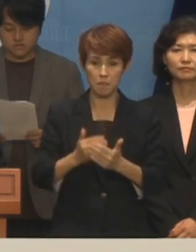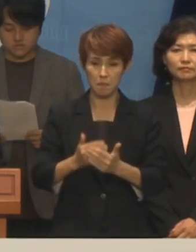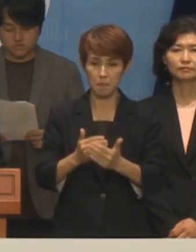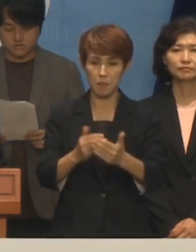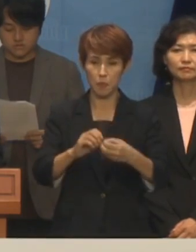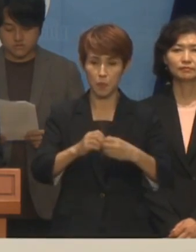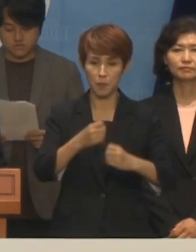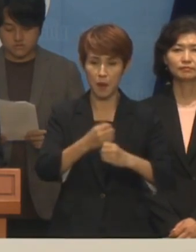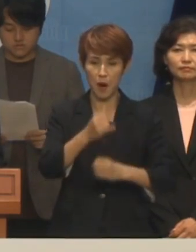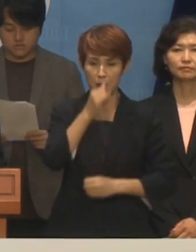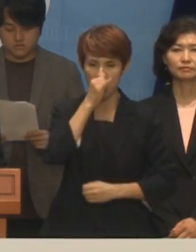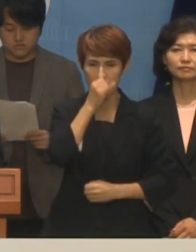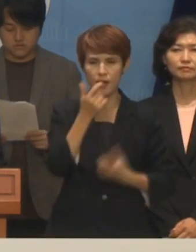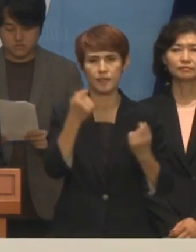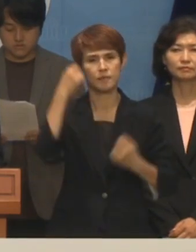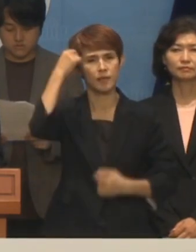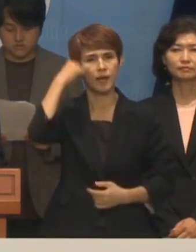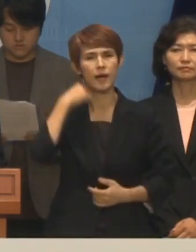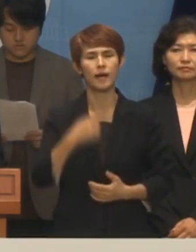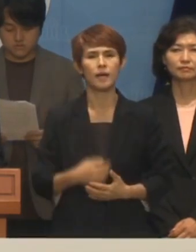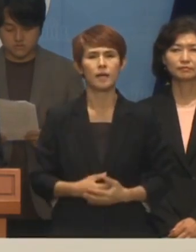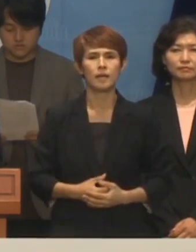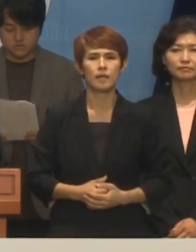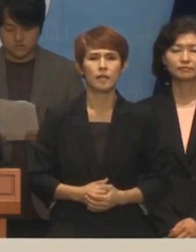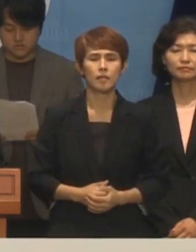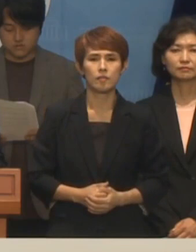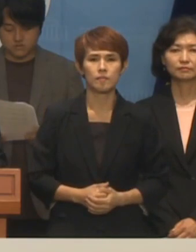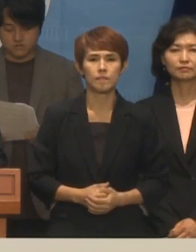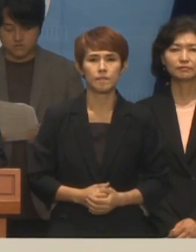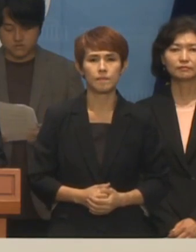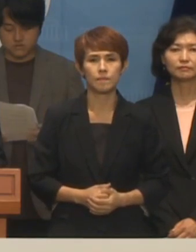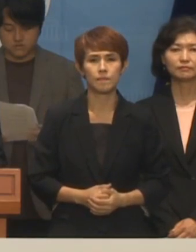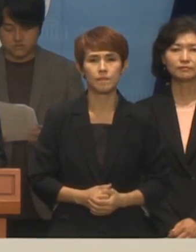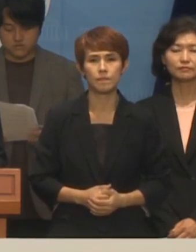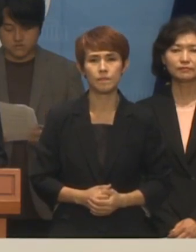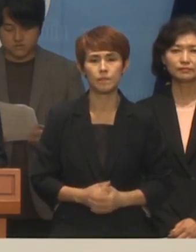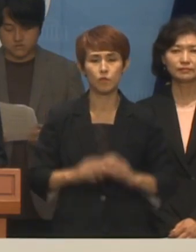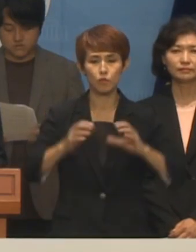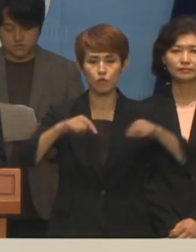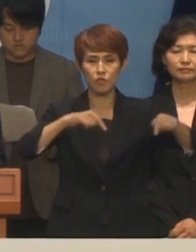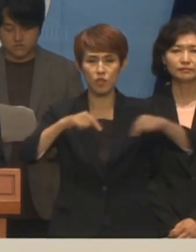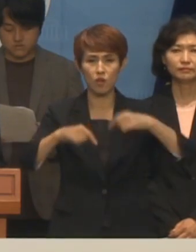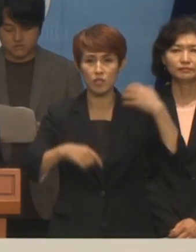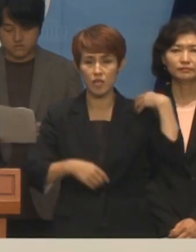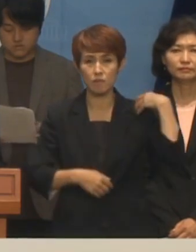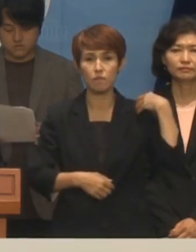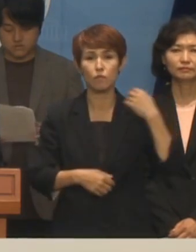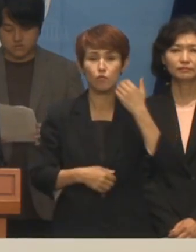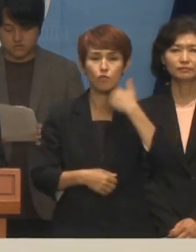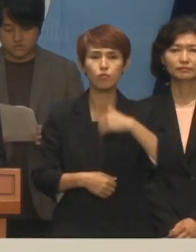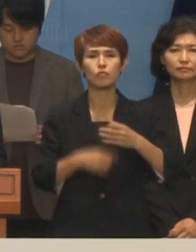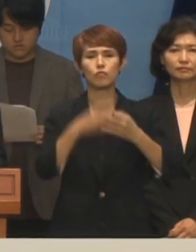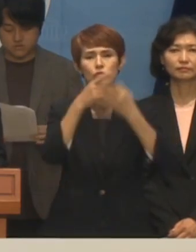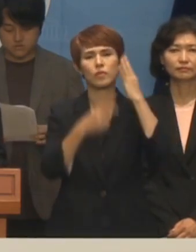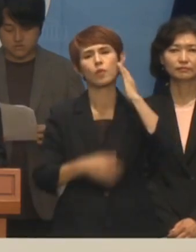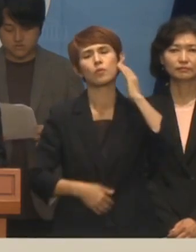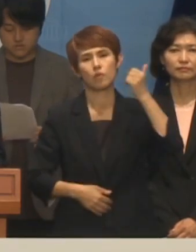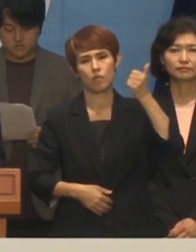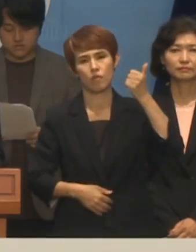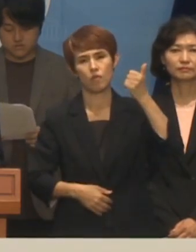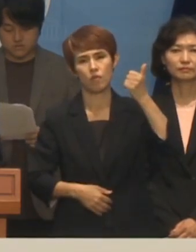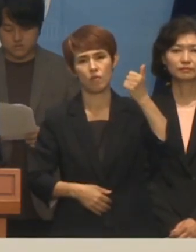하는 의심을 품지 않을 수 없게 되어버렸습니다. 나아가 국정의 최고 책임자인 윤석열 대통령이 자기의